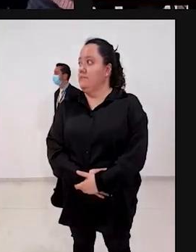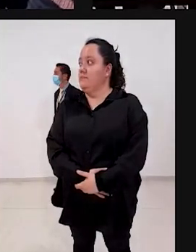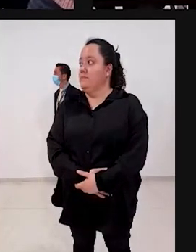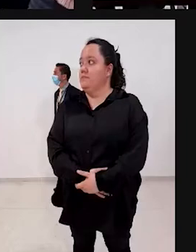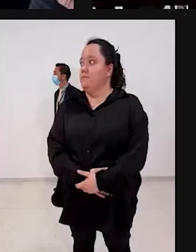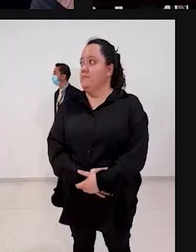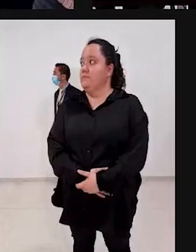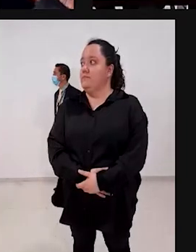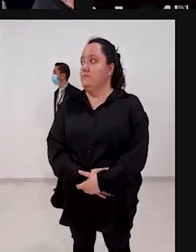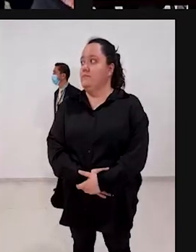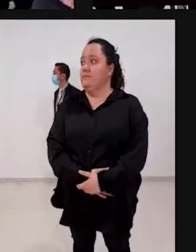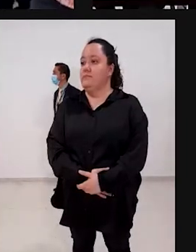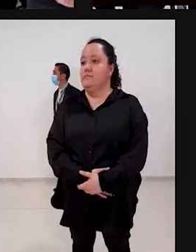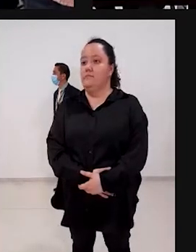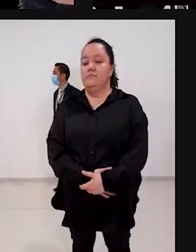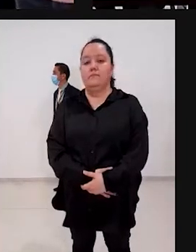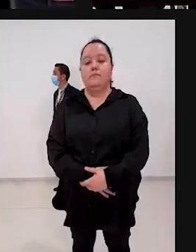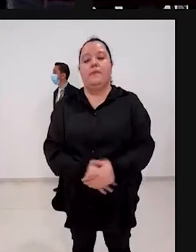bueno